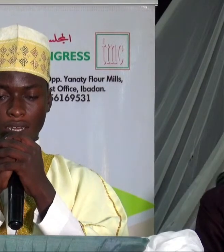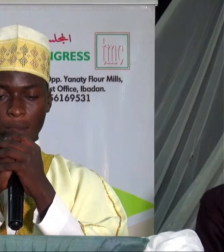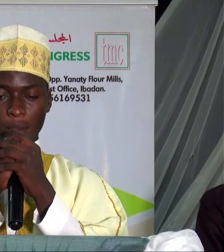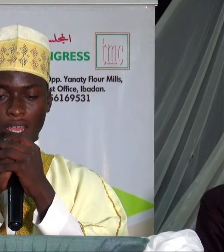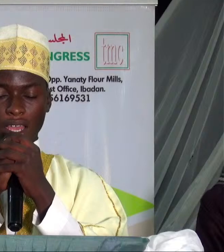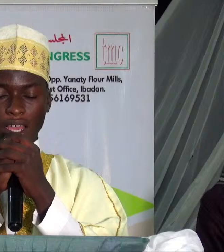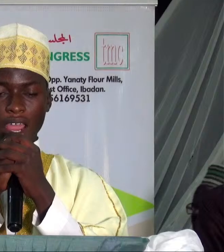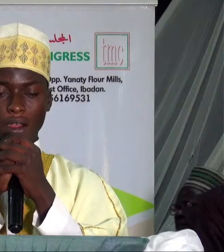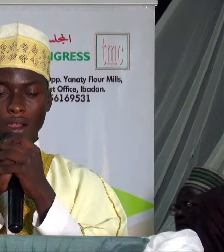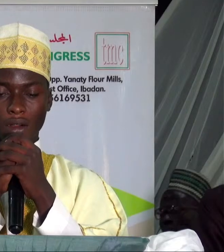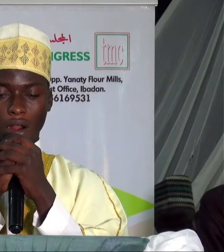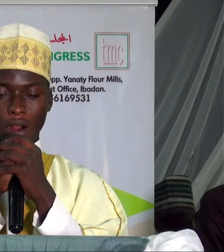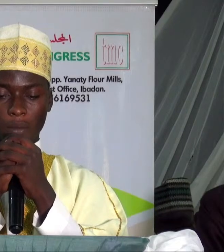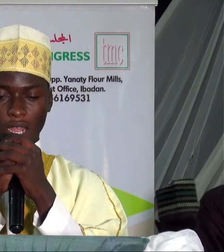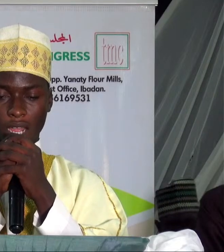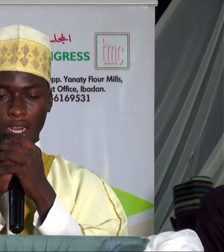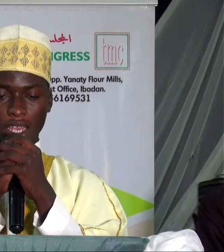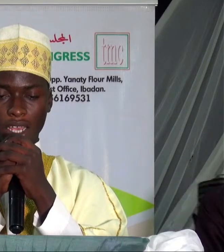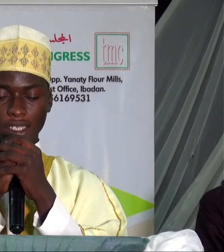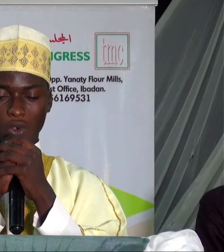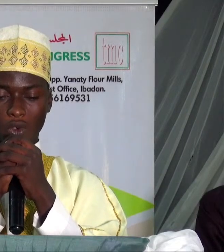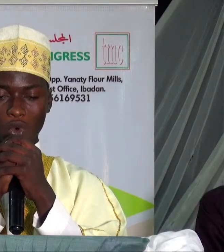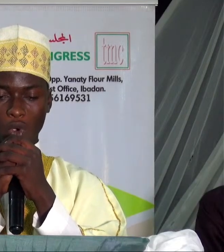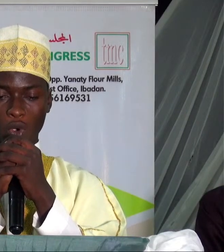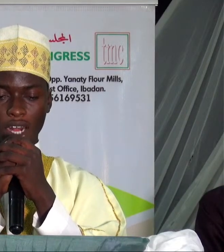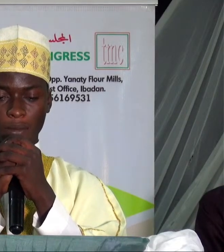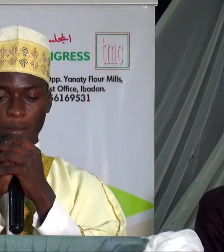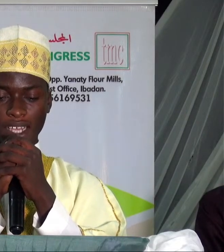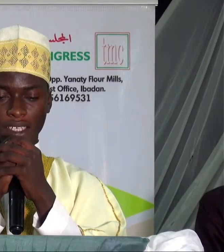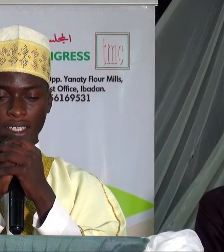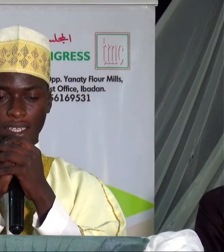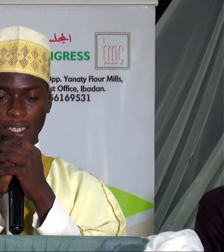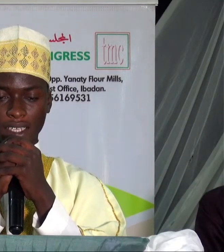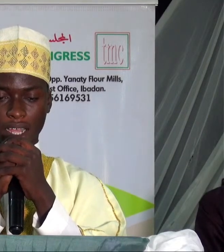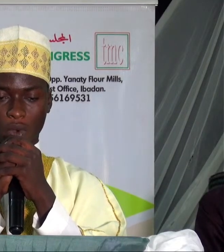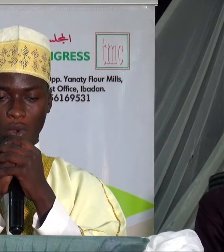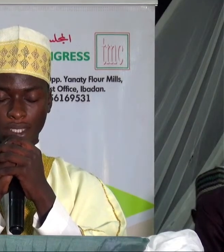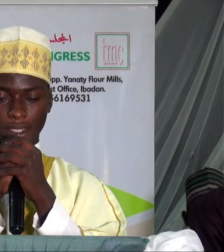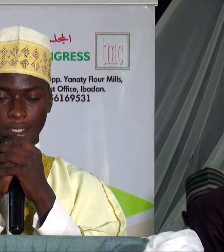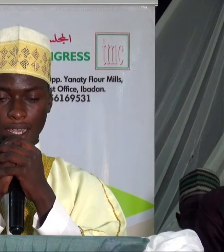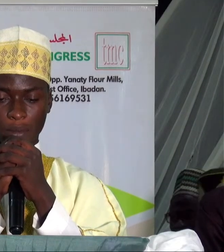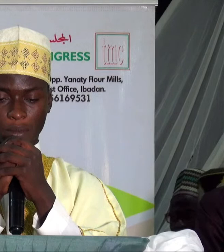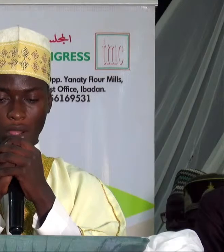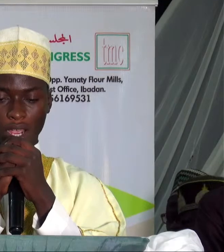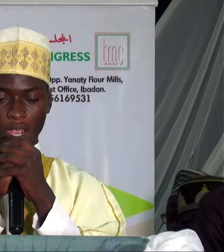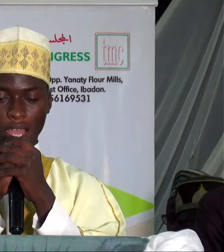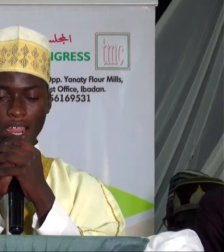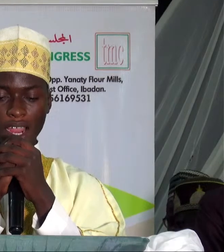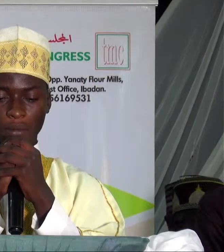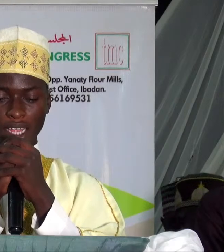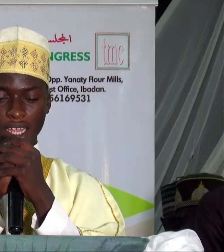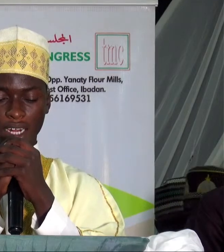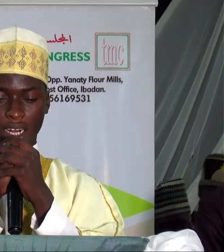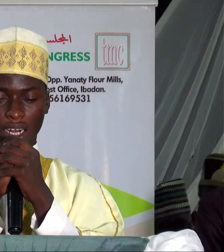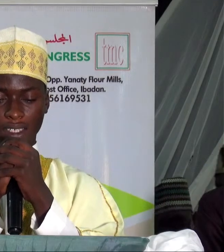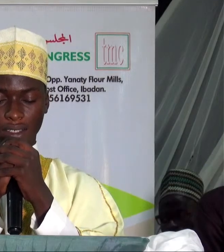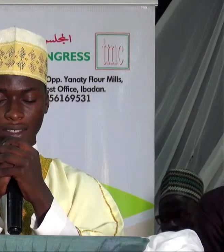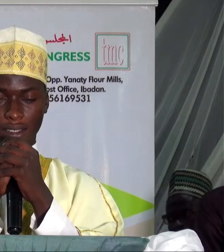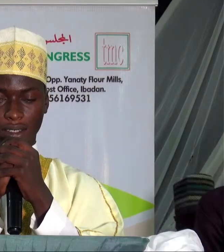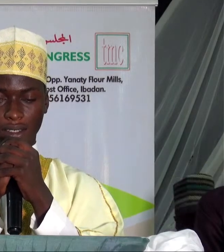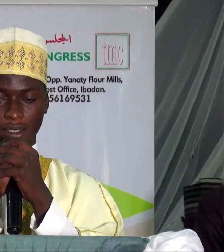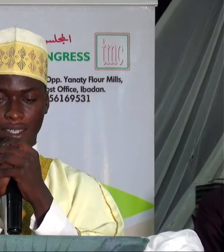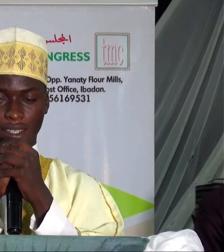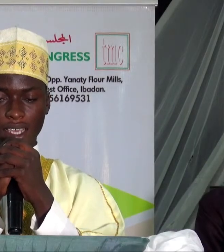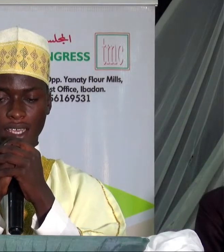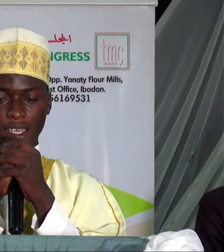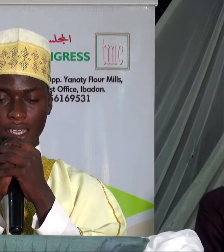إنما حرم عليكم الميتة والدم ولحم